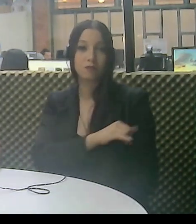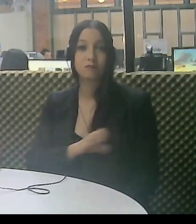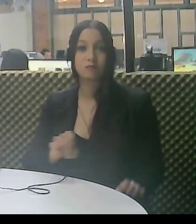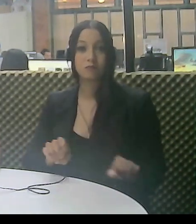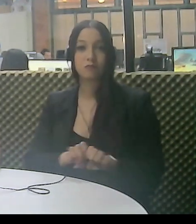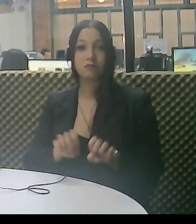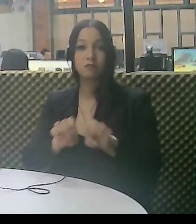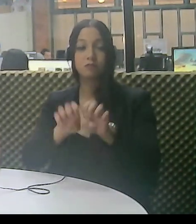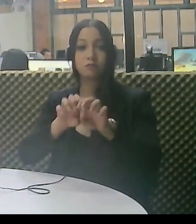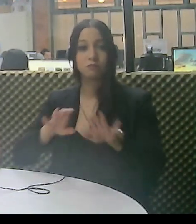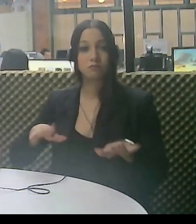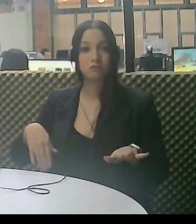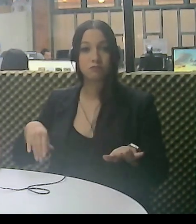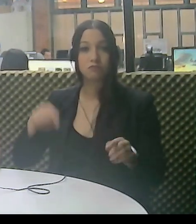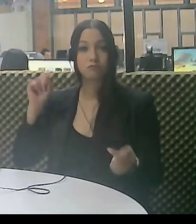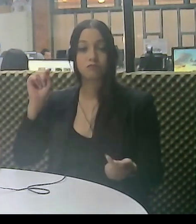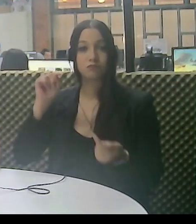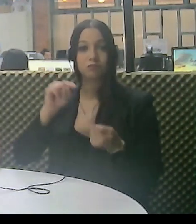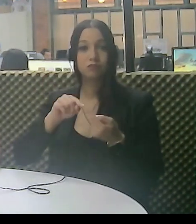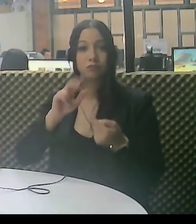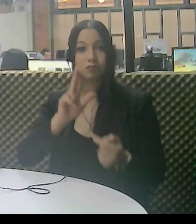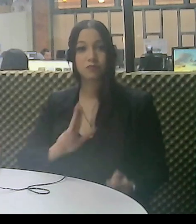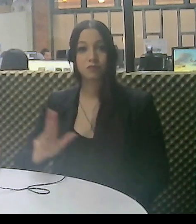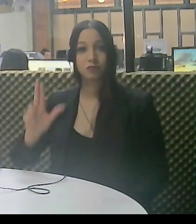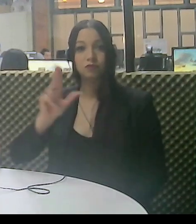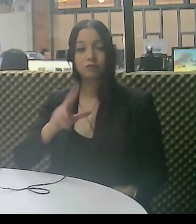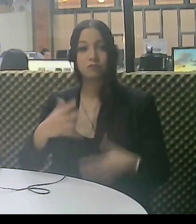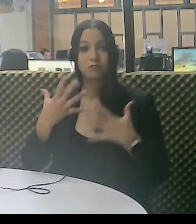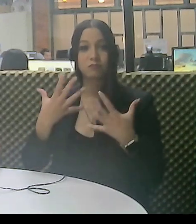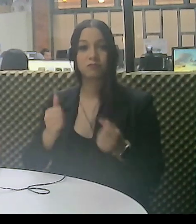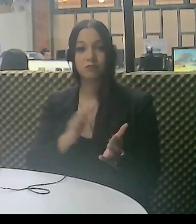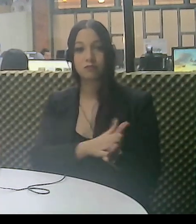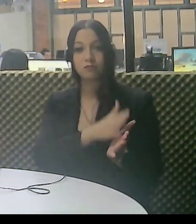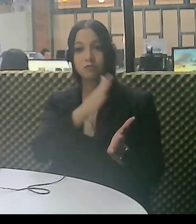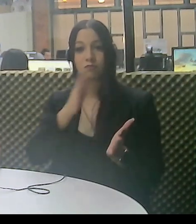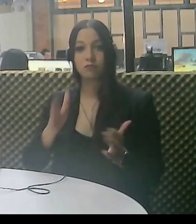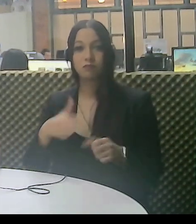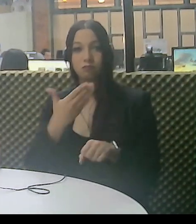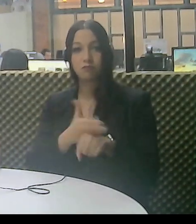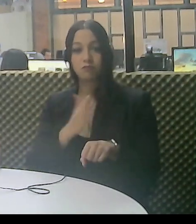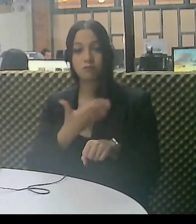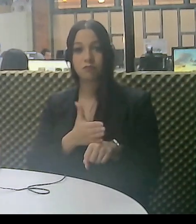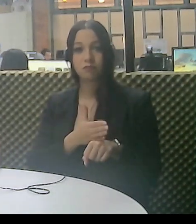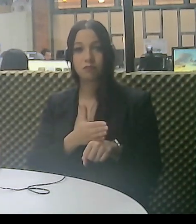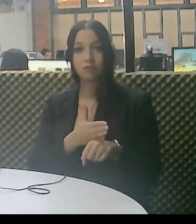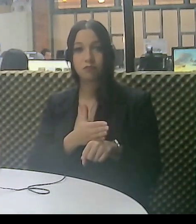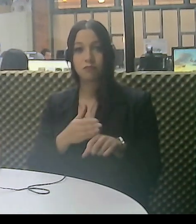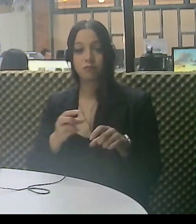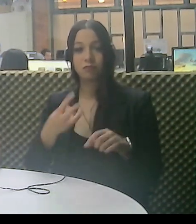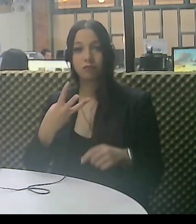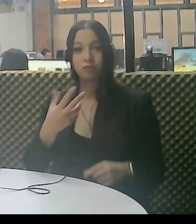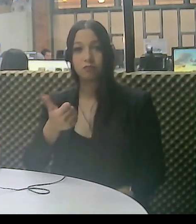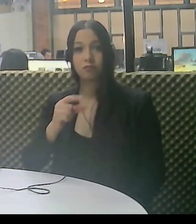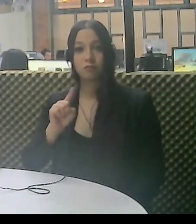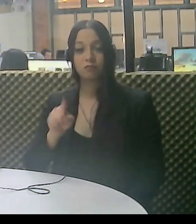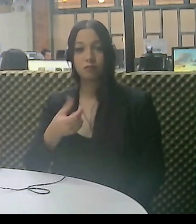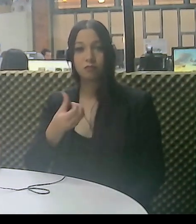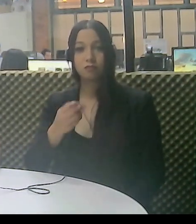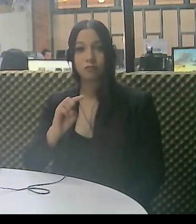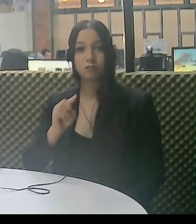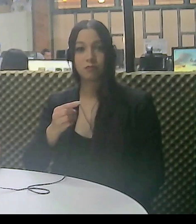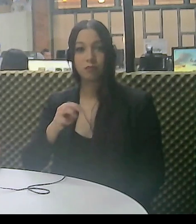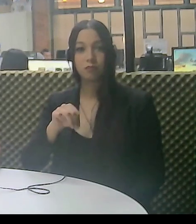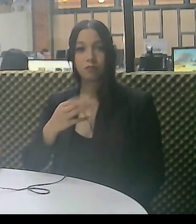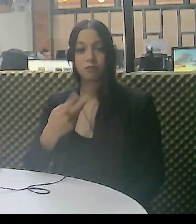do parque aquático foi determinante para que Uberlândia sedie esta etapa de treinos. Com a área total de 31,6 mil